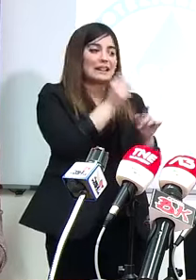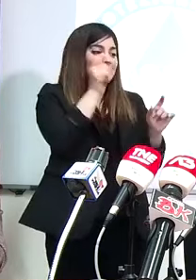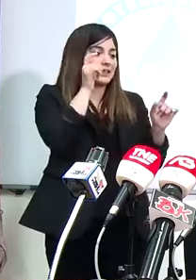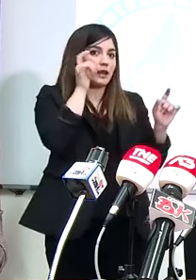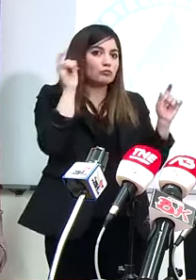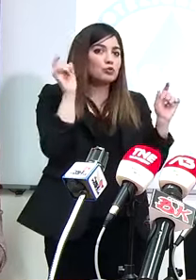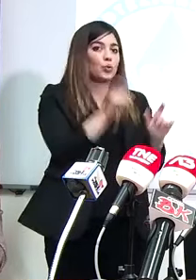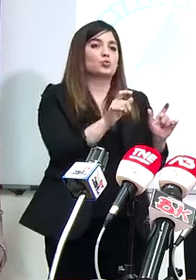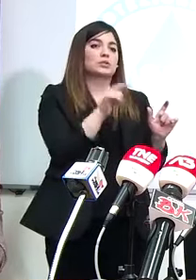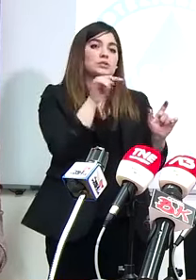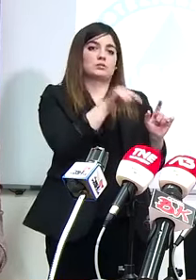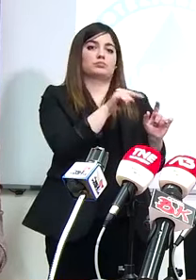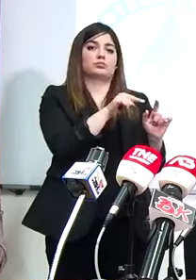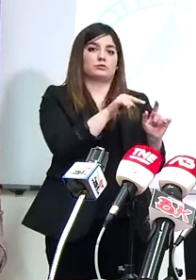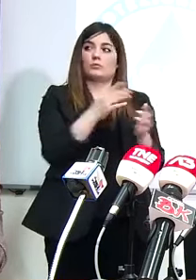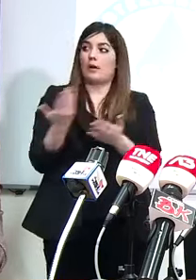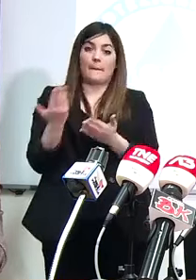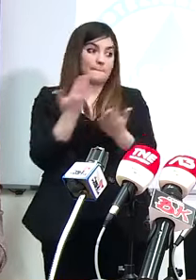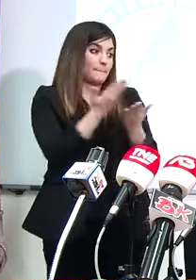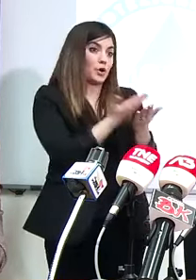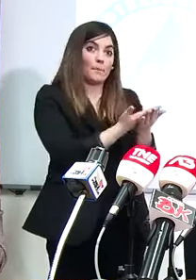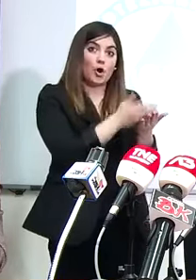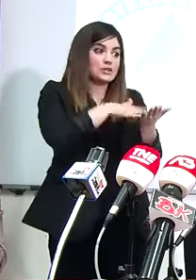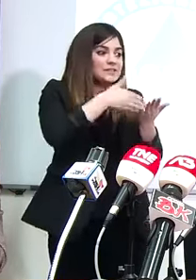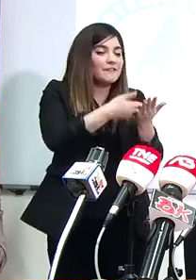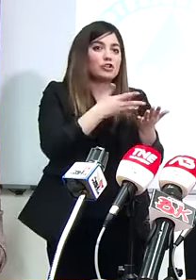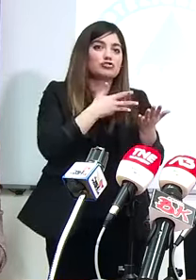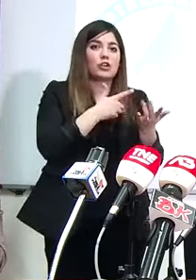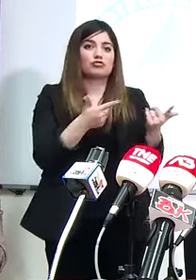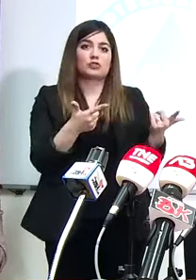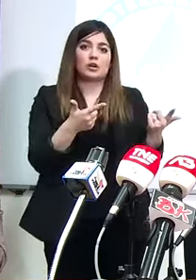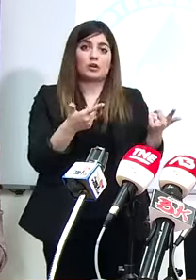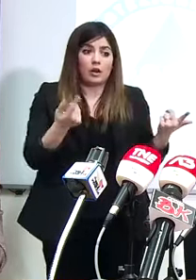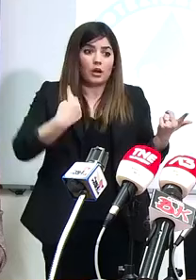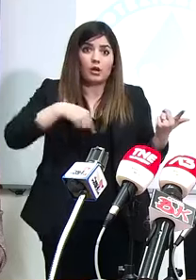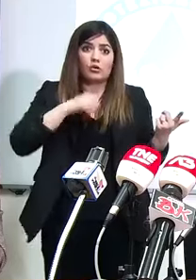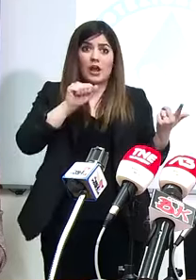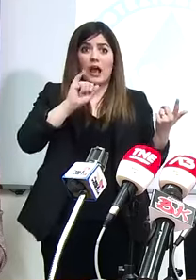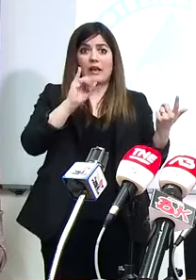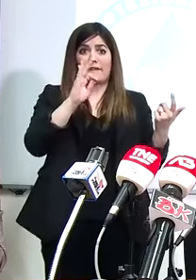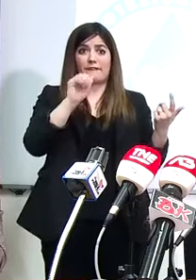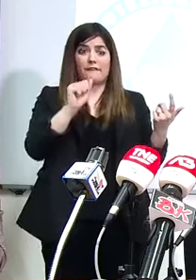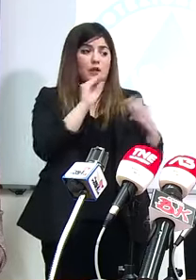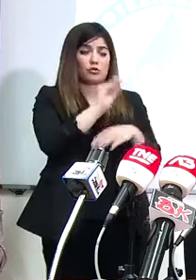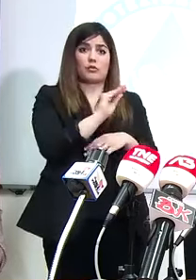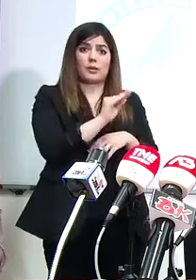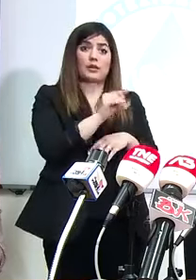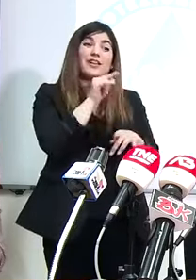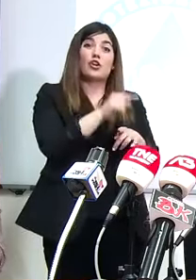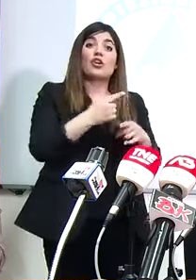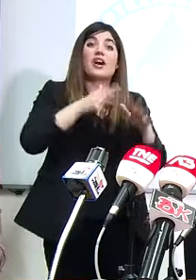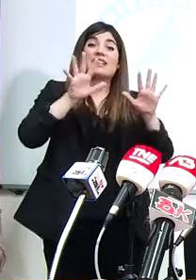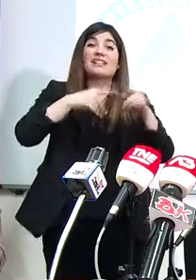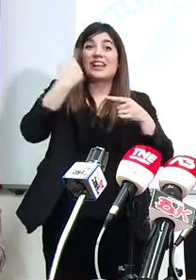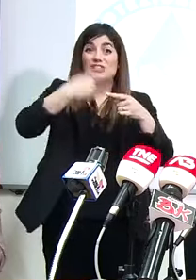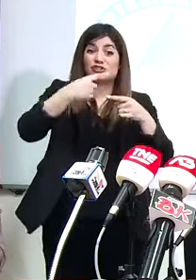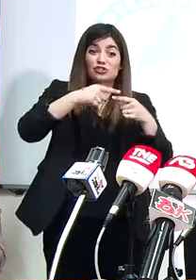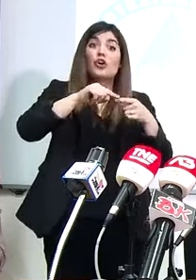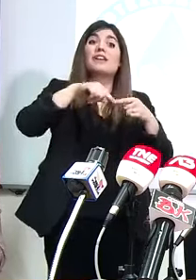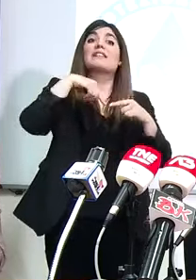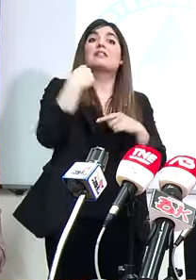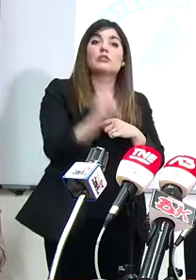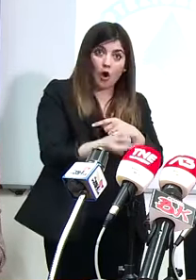sono sono validi tanto è vero che aveva interpellato haifa aifo dopo dieci giorni ha dirottato dal commissario e il commissario